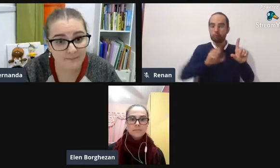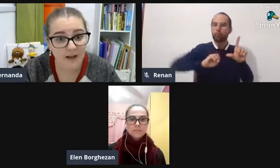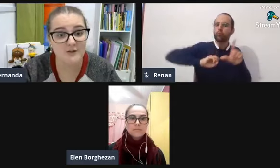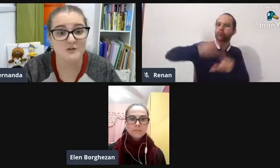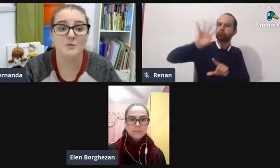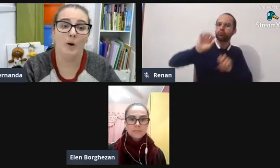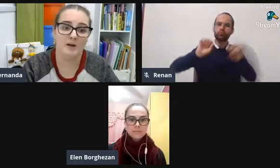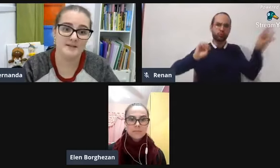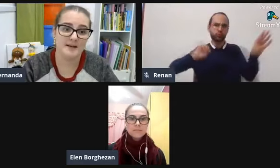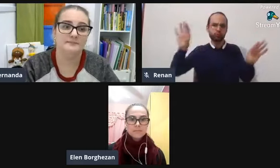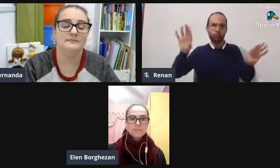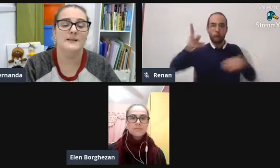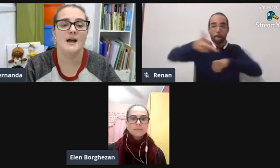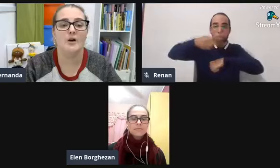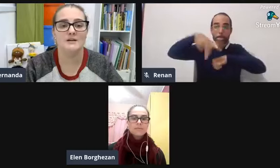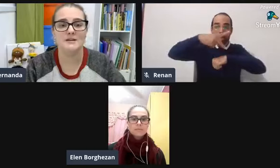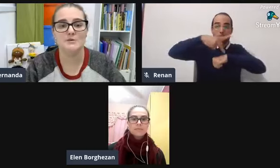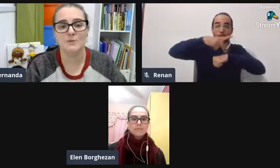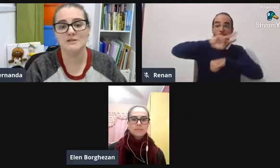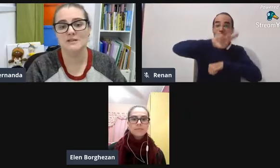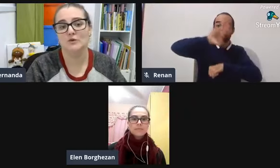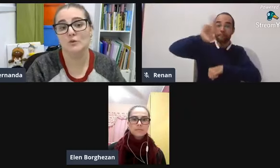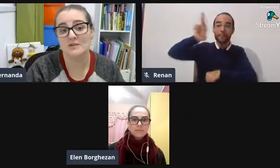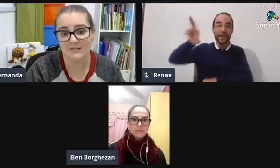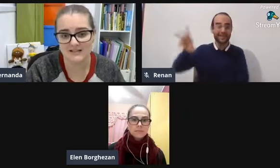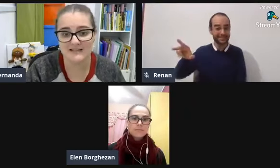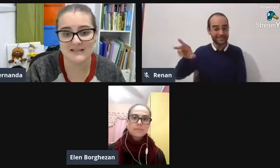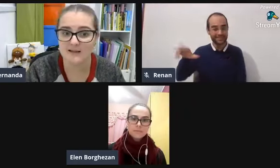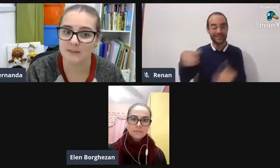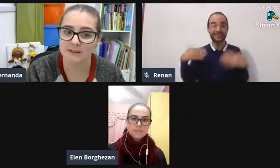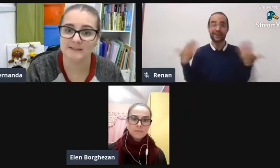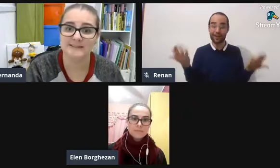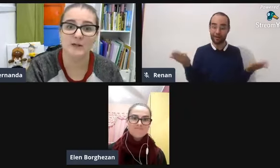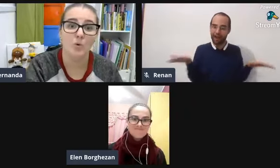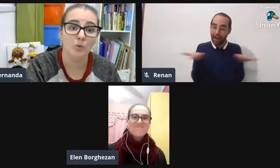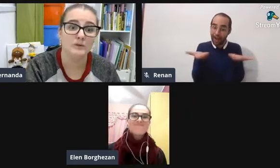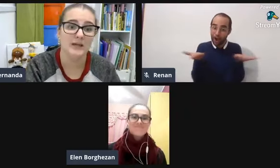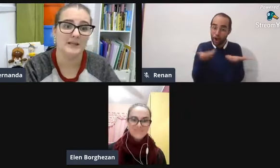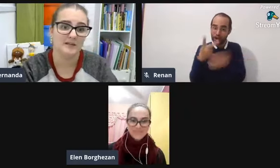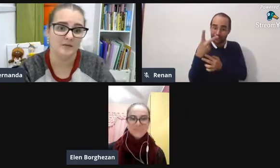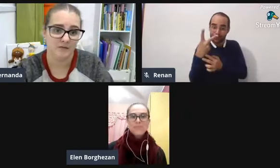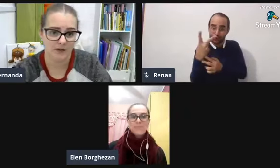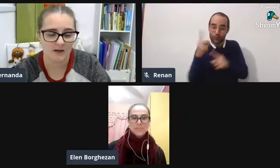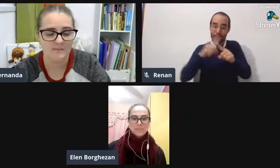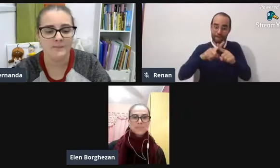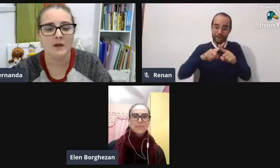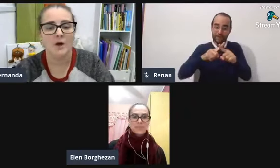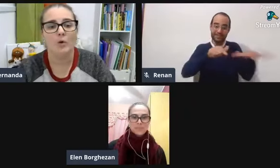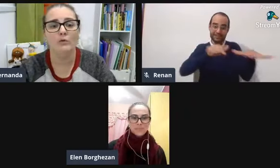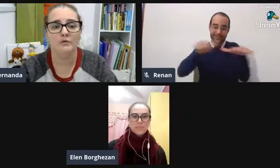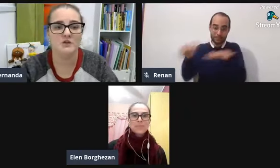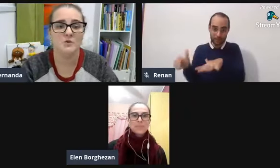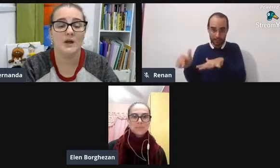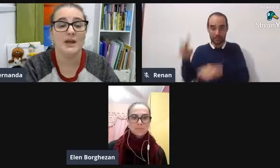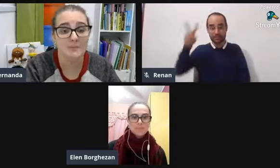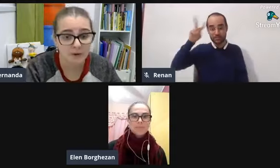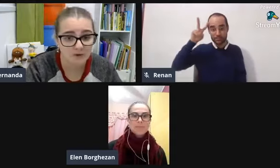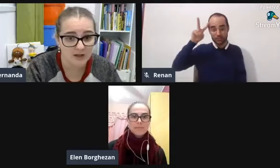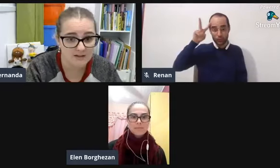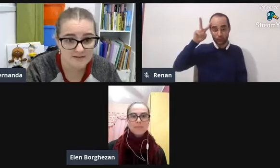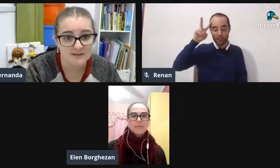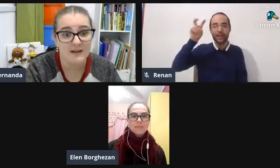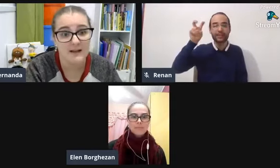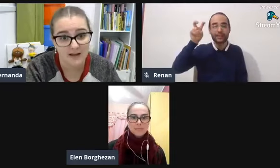que a gente posta, né, agora estamos postando 2 vezes na semana, segunda e quinta-feira, um vídeo